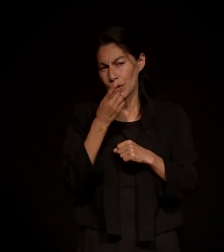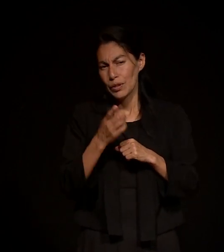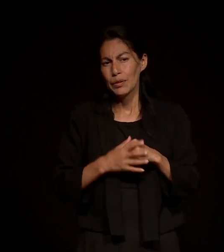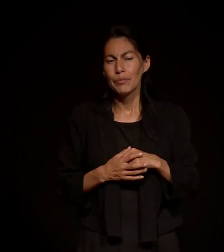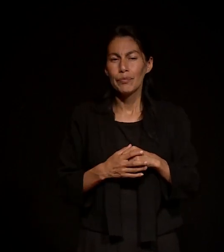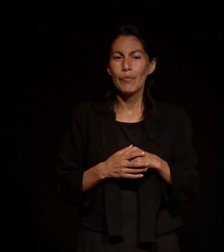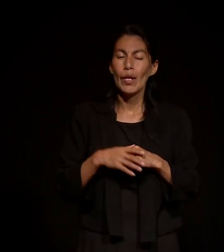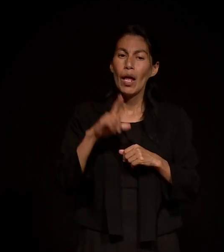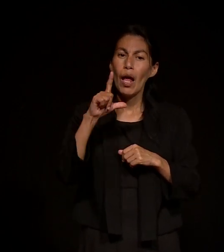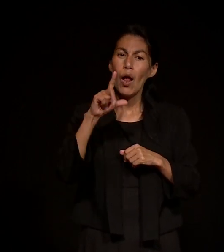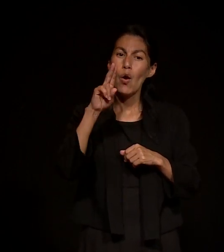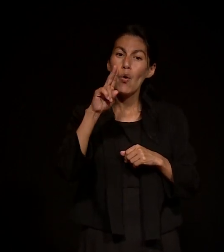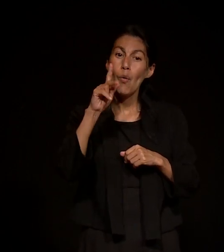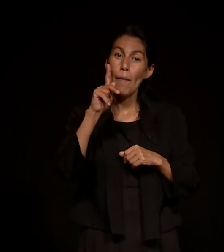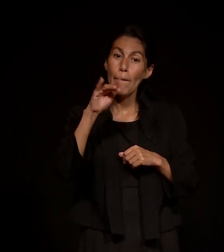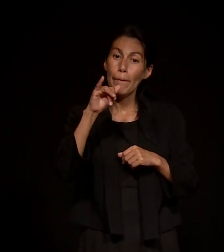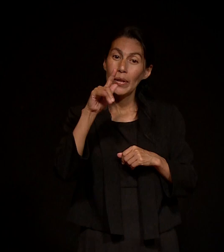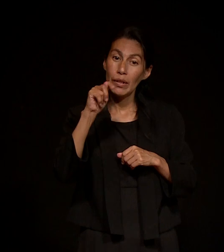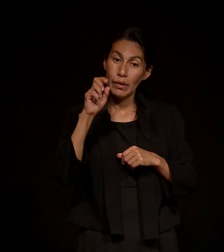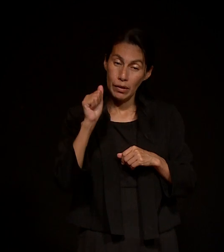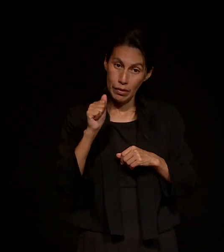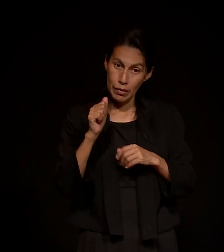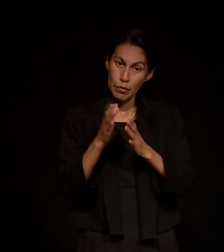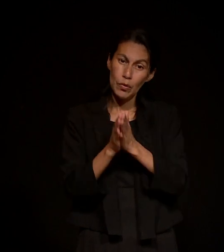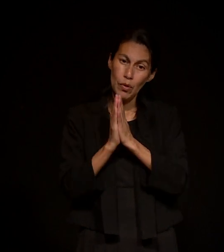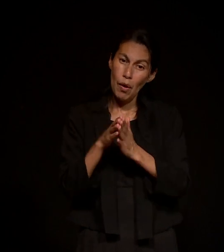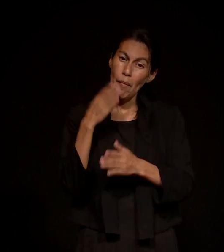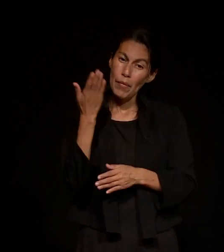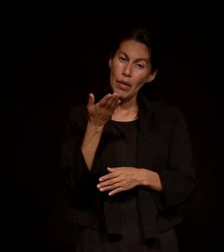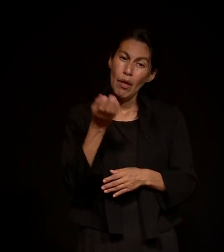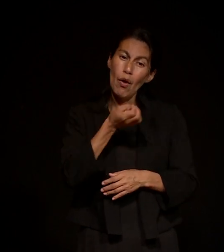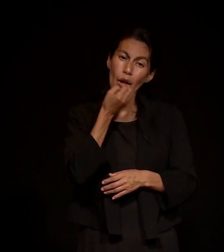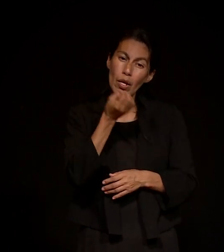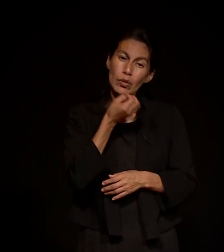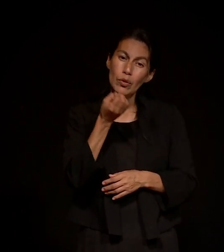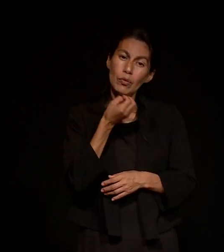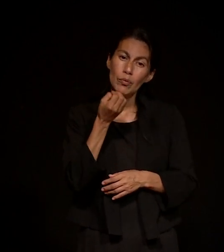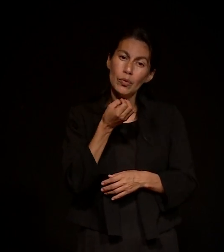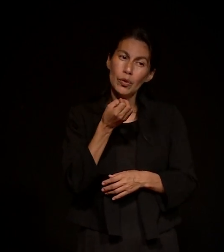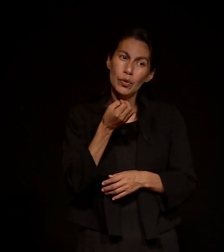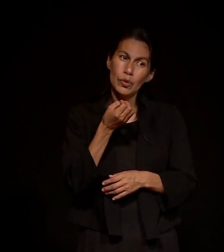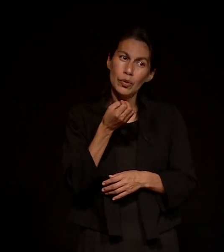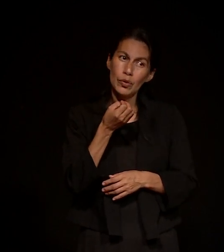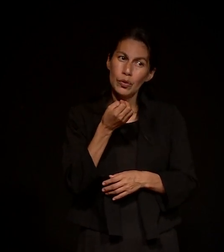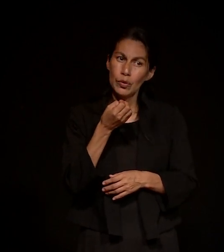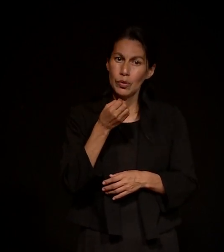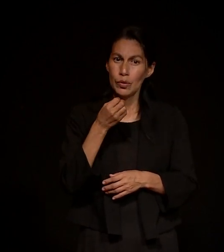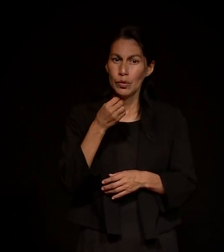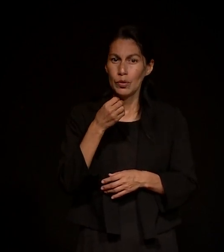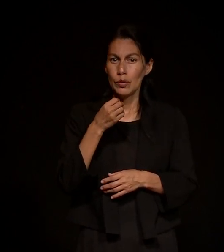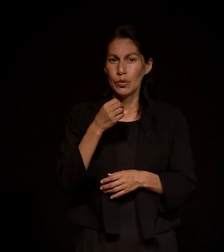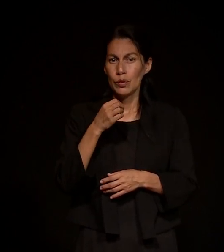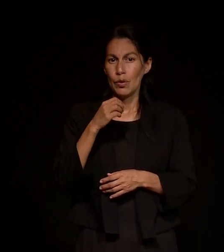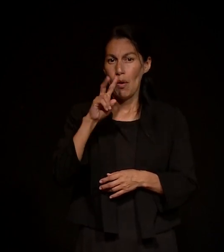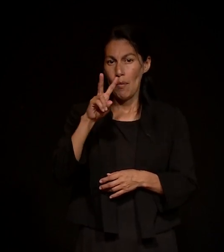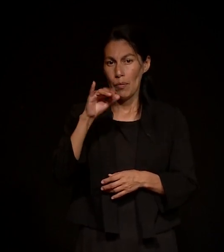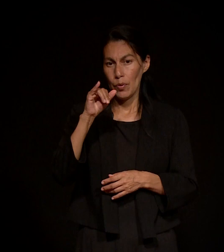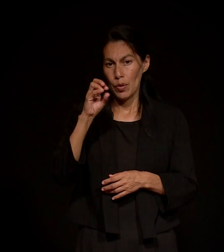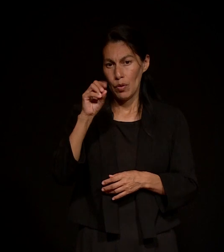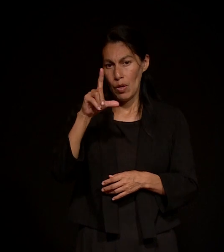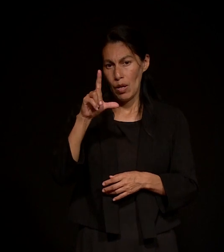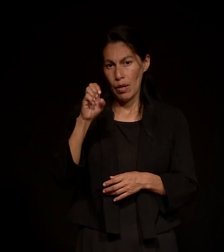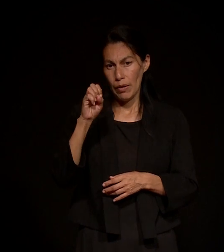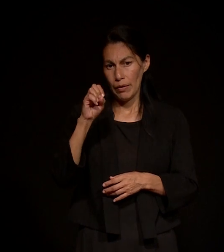mencionado. Lupita, pide oración por Violeta Suazo, que se encuentra enferma. Vamos a estar